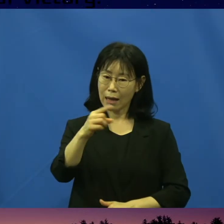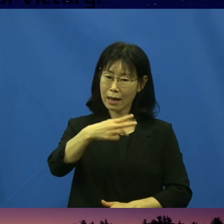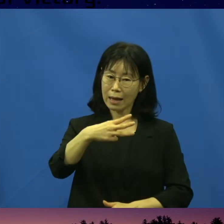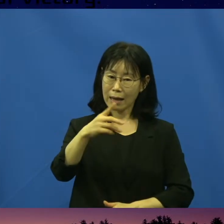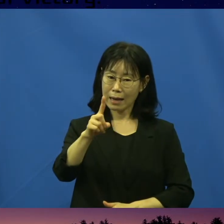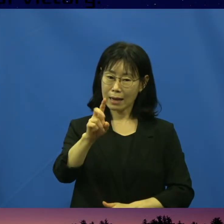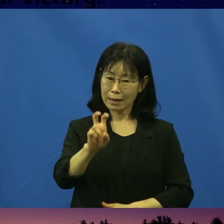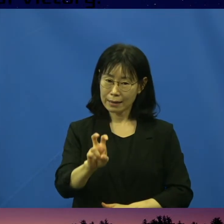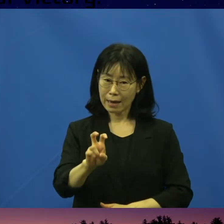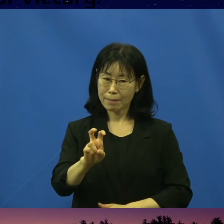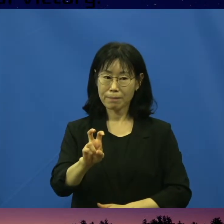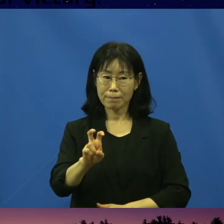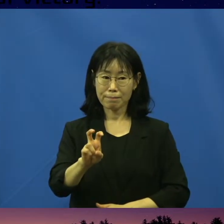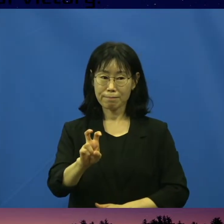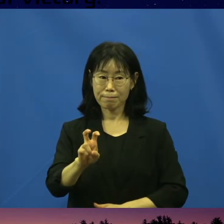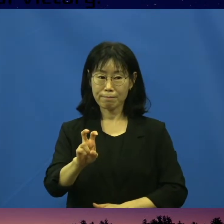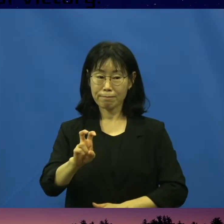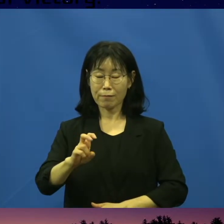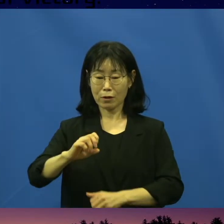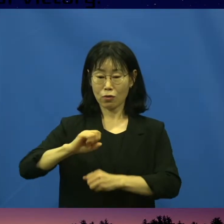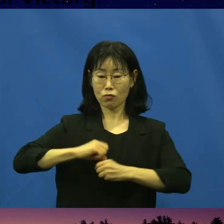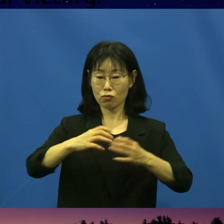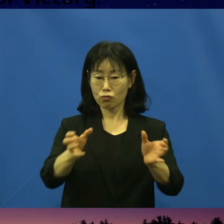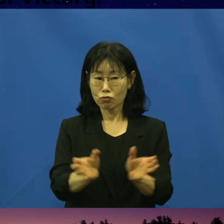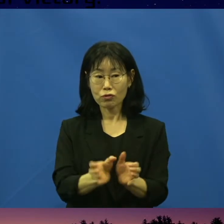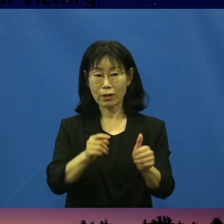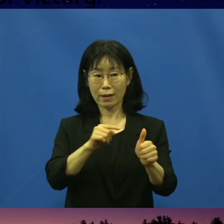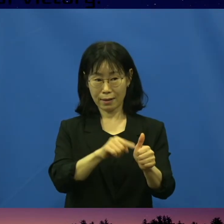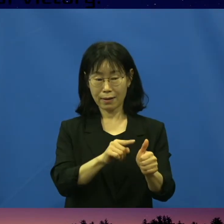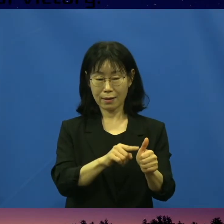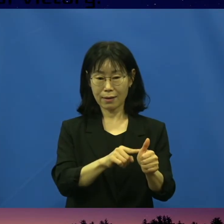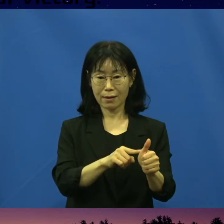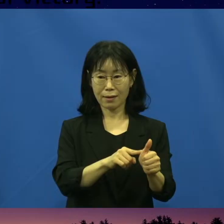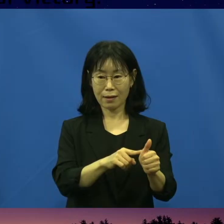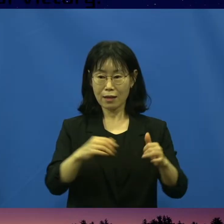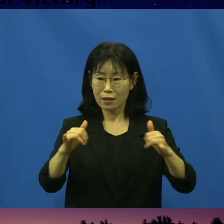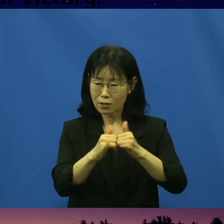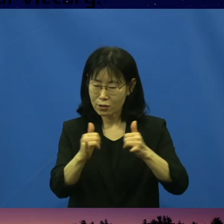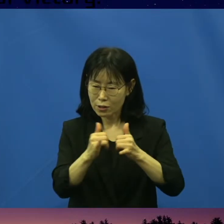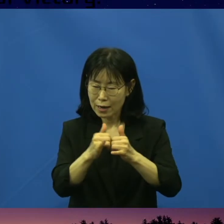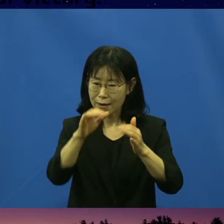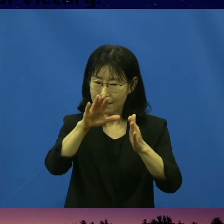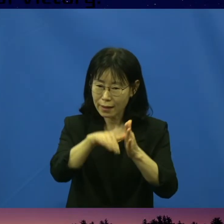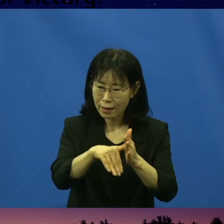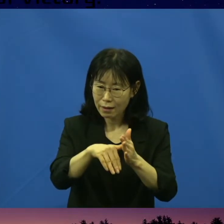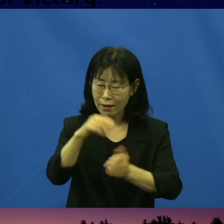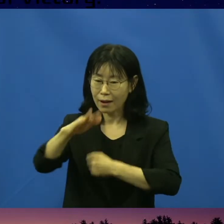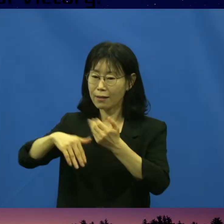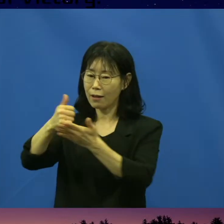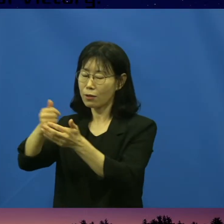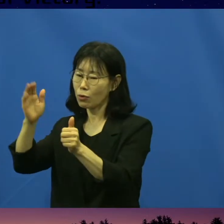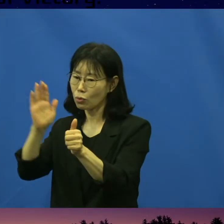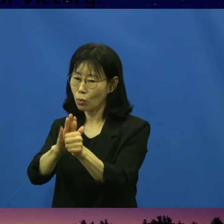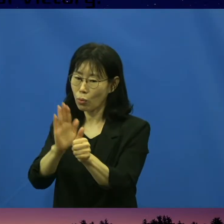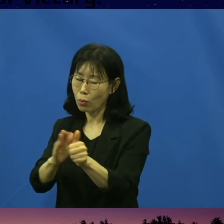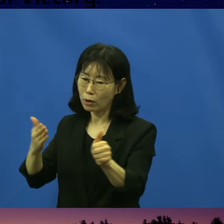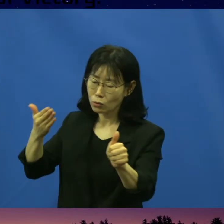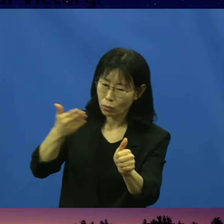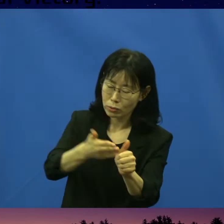할 때 하나님이 도우셔서 전쟁이 이겼다는 얘기를 하는 거예요. 지금